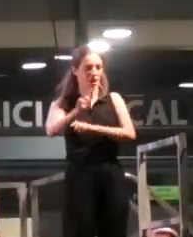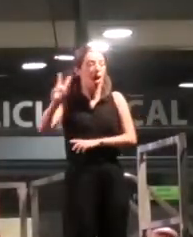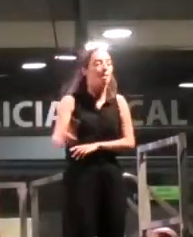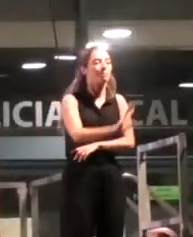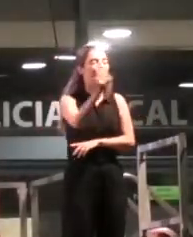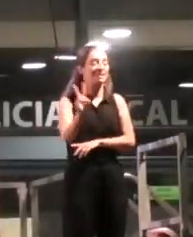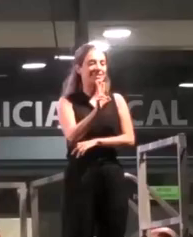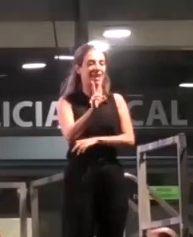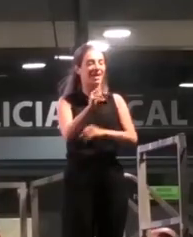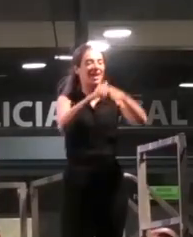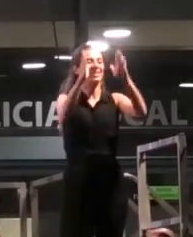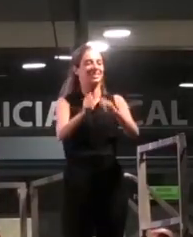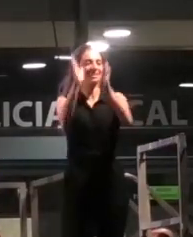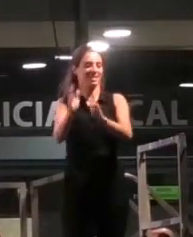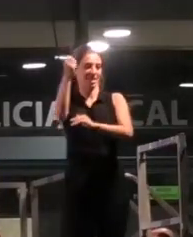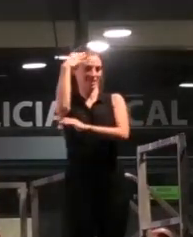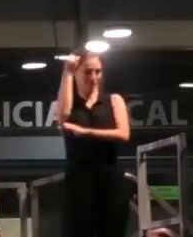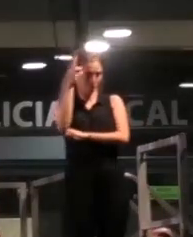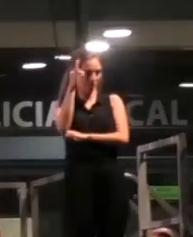Visca les entitats cambrilenques!